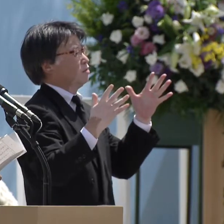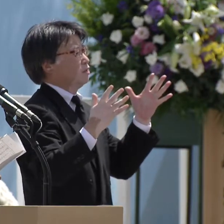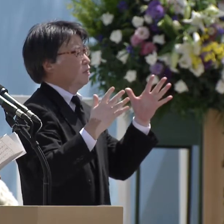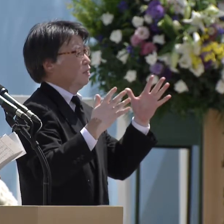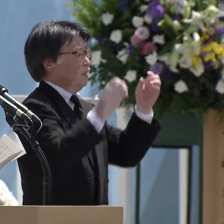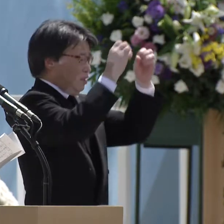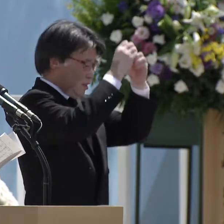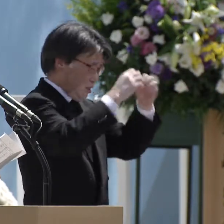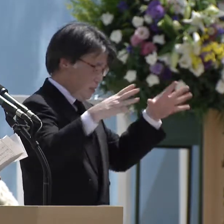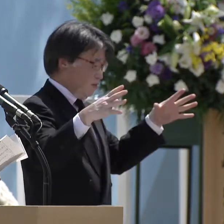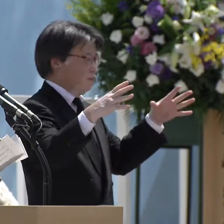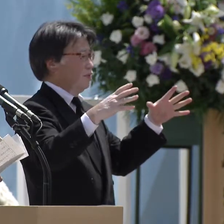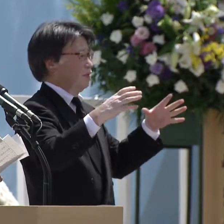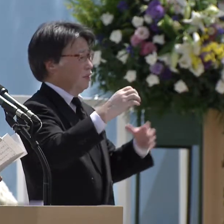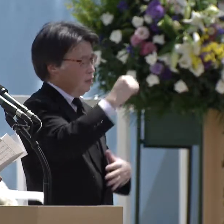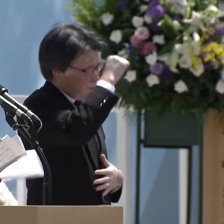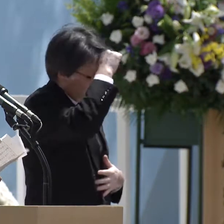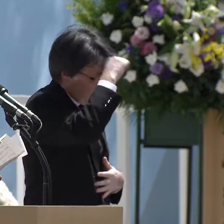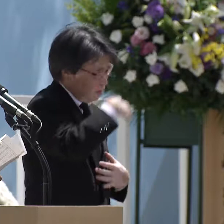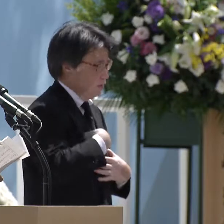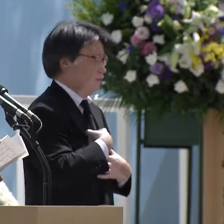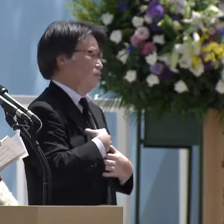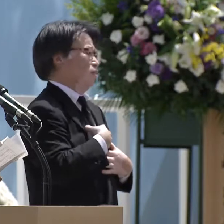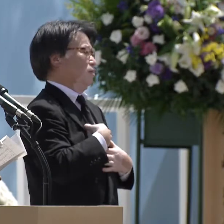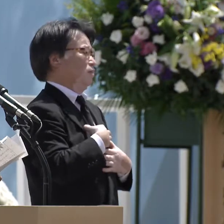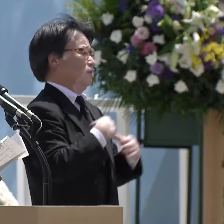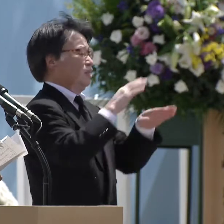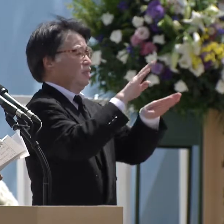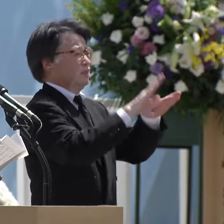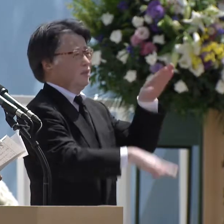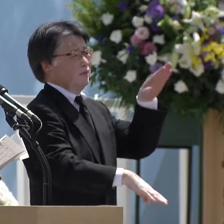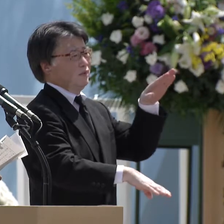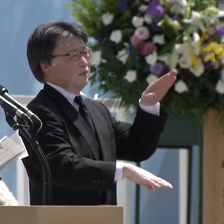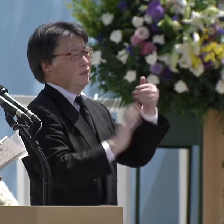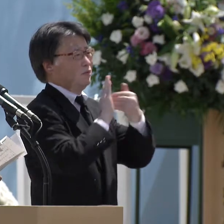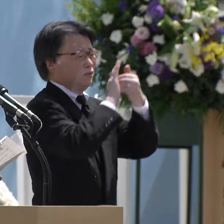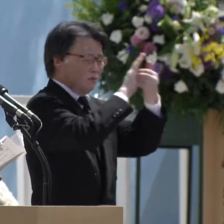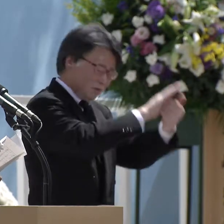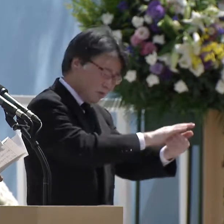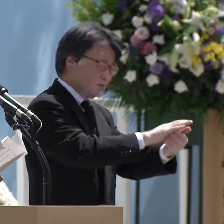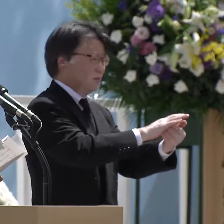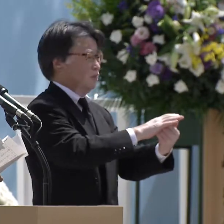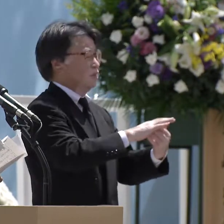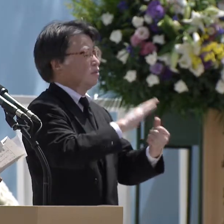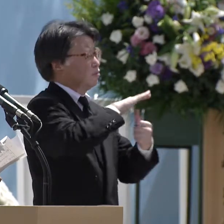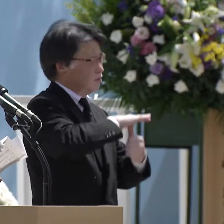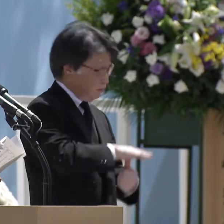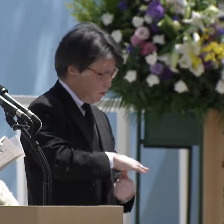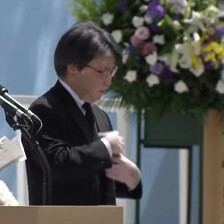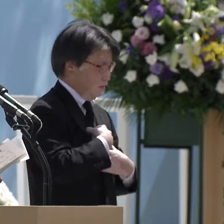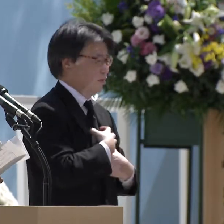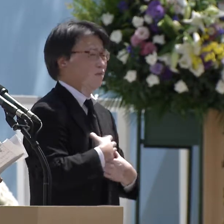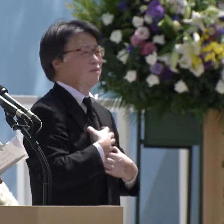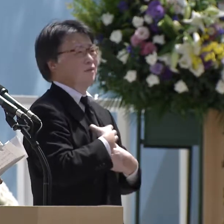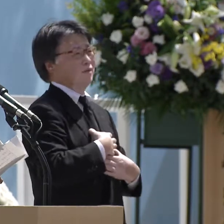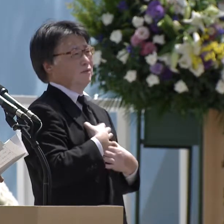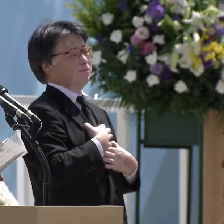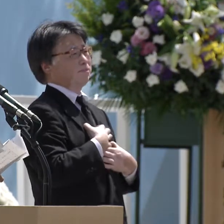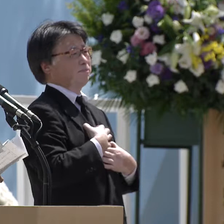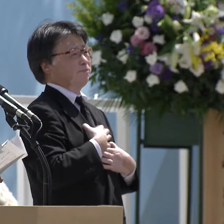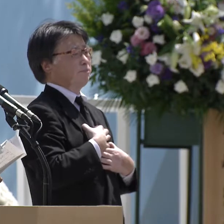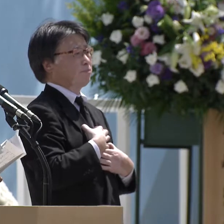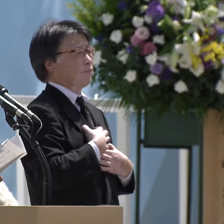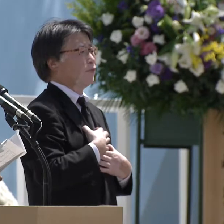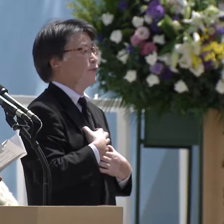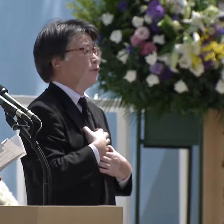による病や死の恐怖、偏見と差別などに一人で耐え苦しみました。ビ